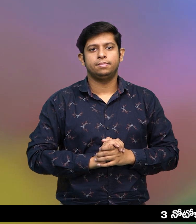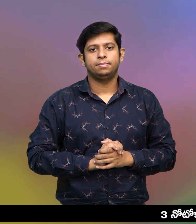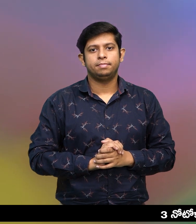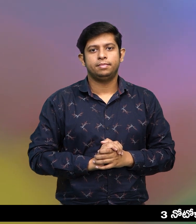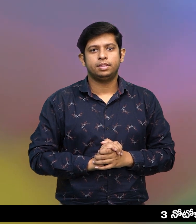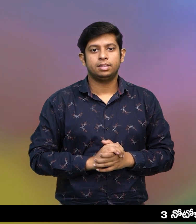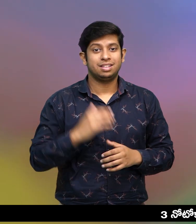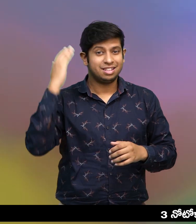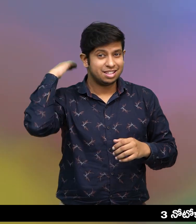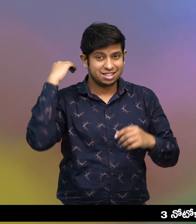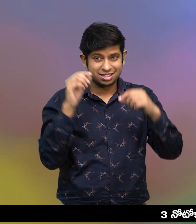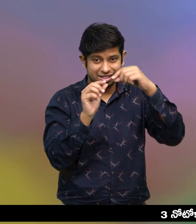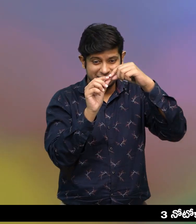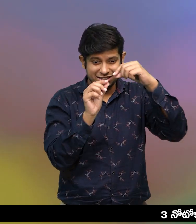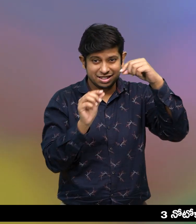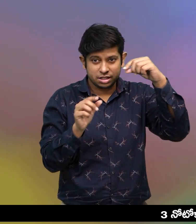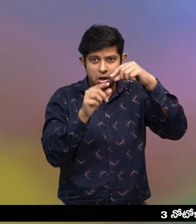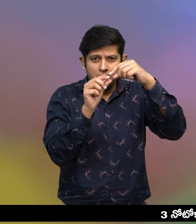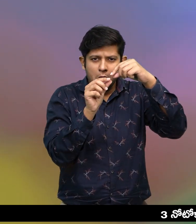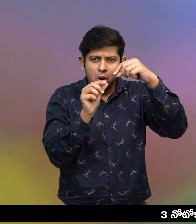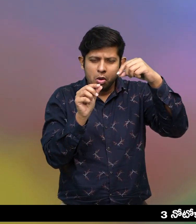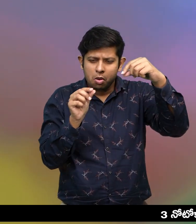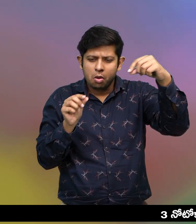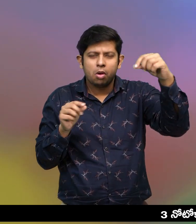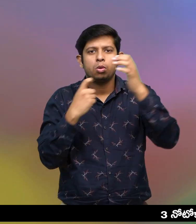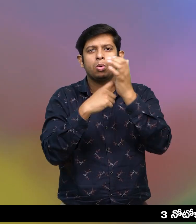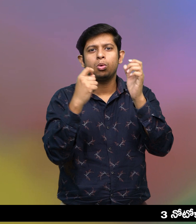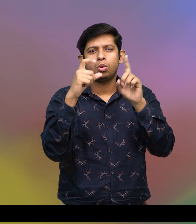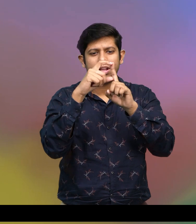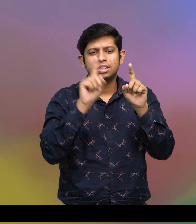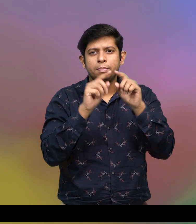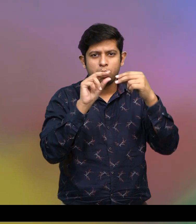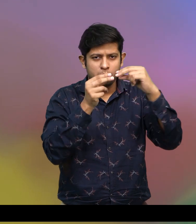3. నోటోకార్డ్ అనేది పొడవైన రాడ్ లాంటి మద్దతు నిర్మాణం.